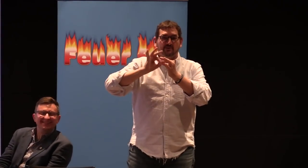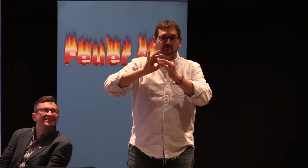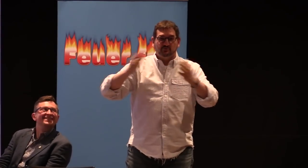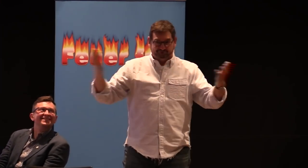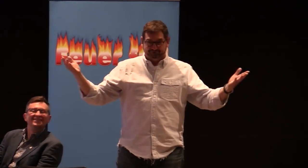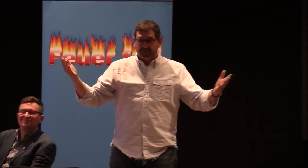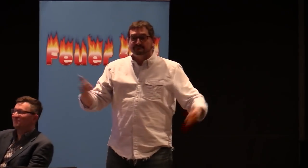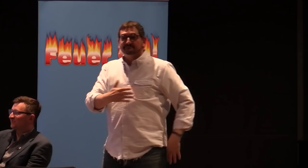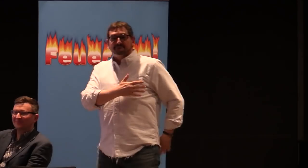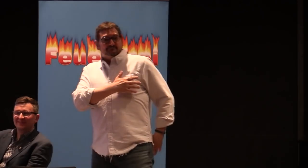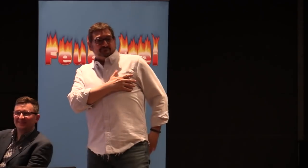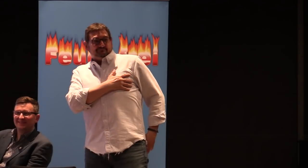ja, Thema Dolmetscher.